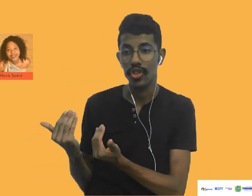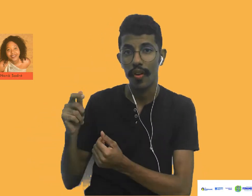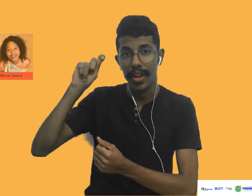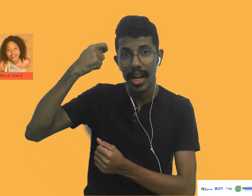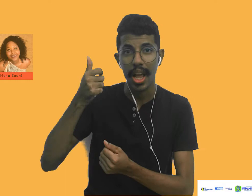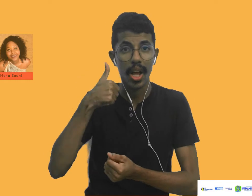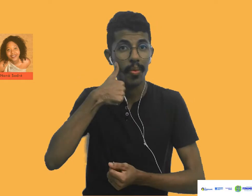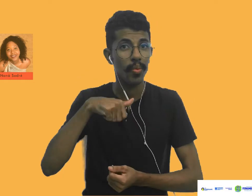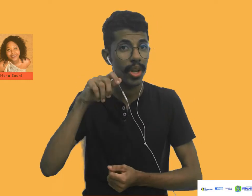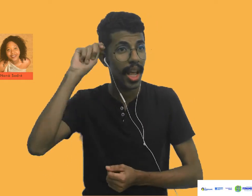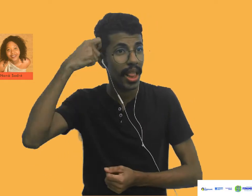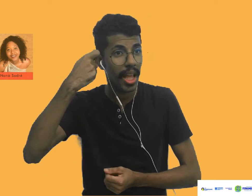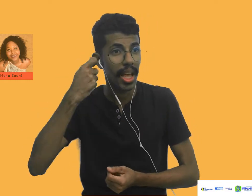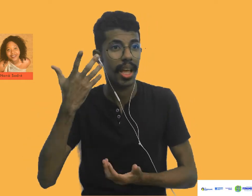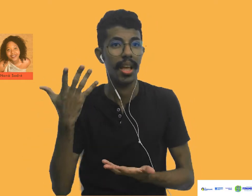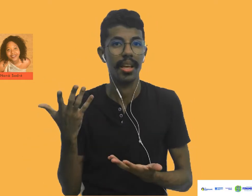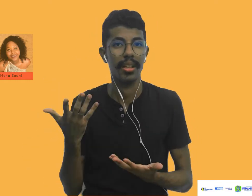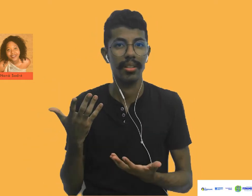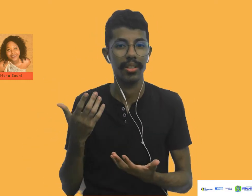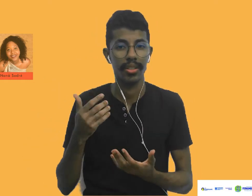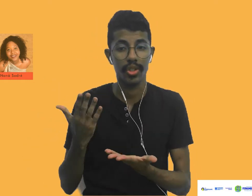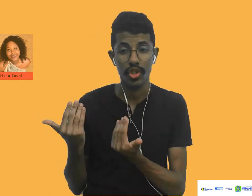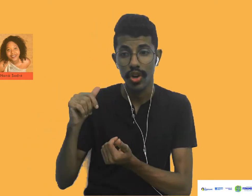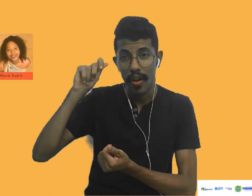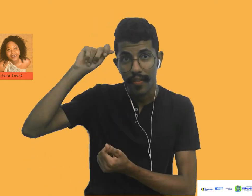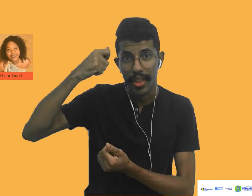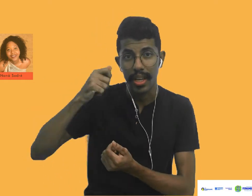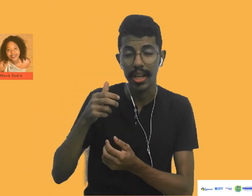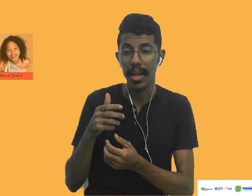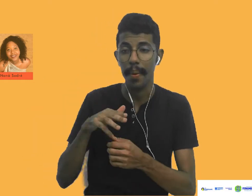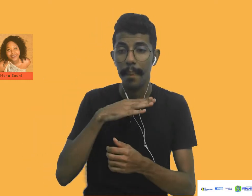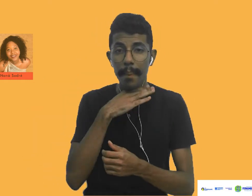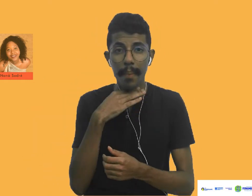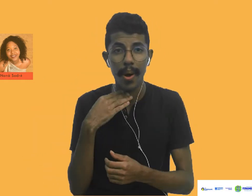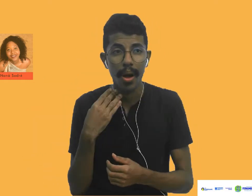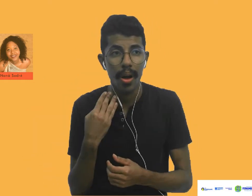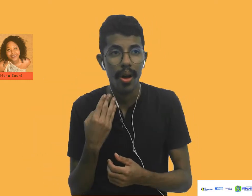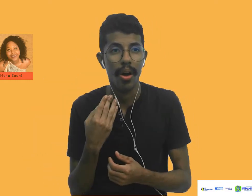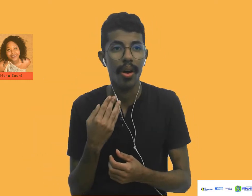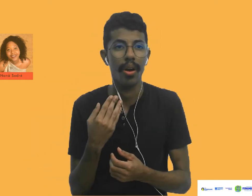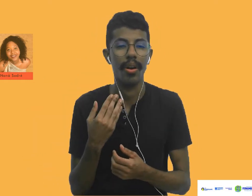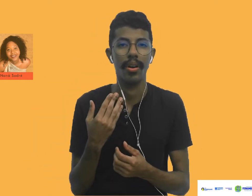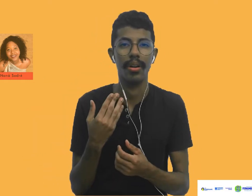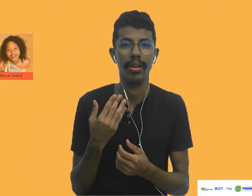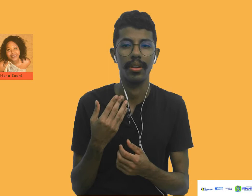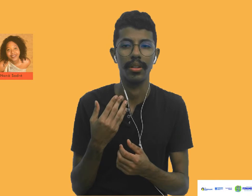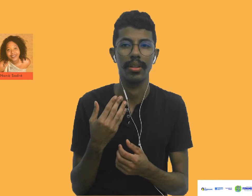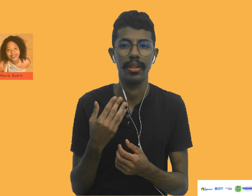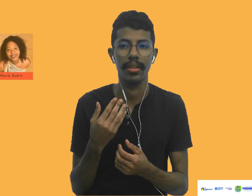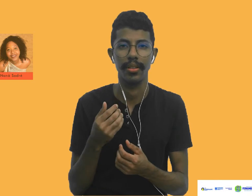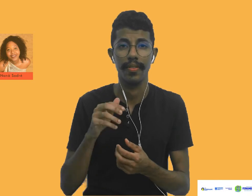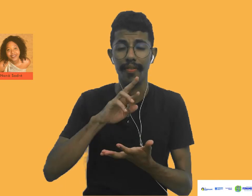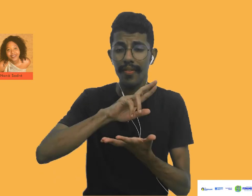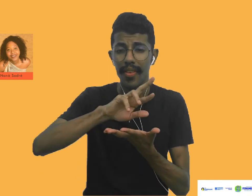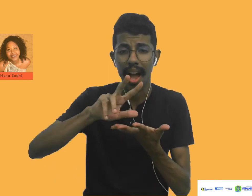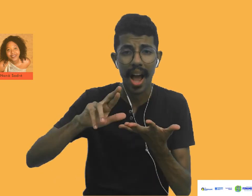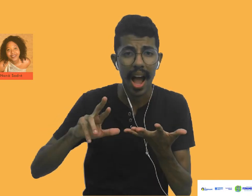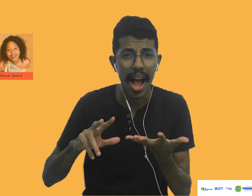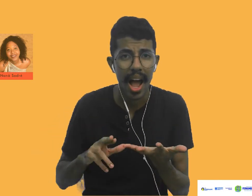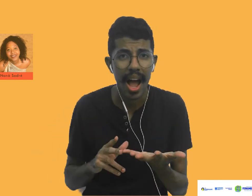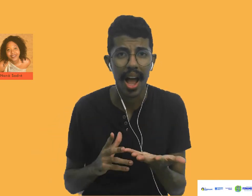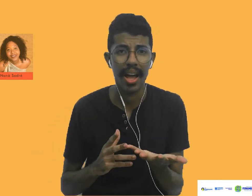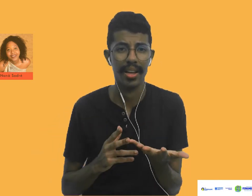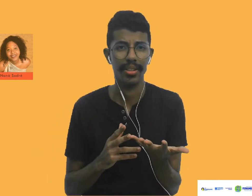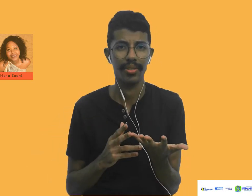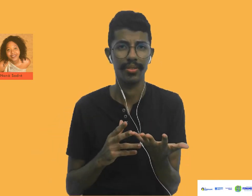jovem negro, né? Que morre né? A gente está aqui há 46 minutos. Quantos jovens negros